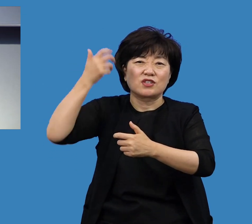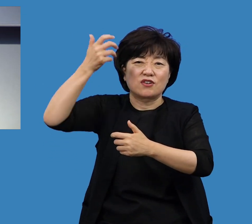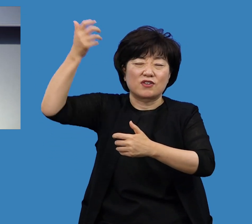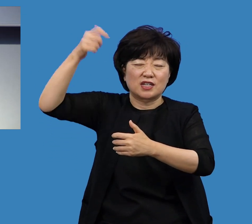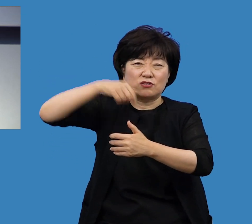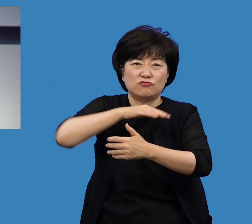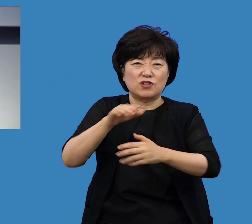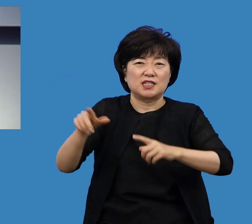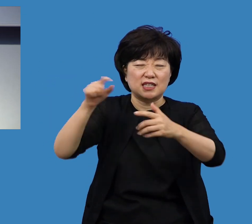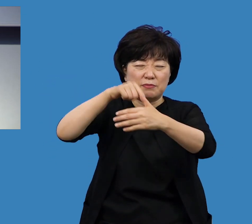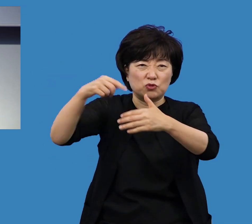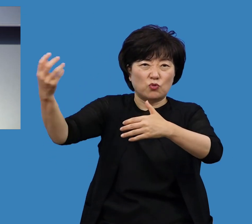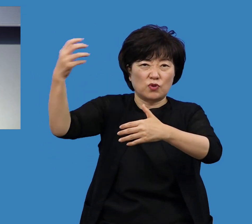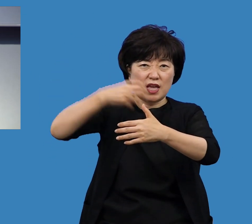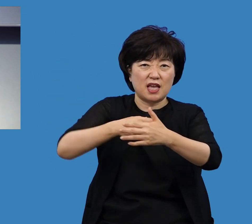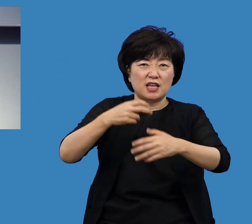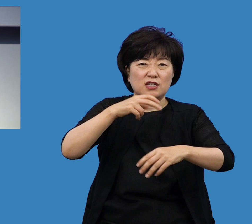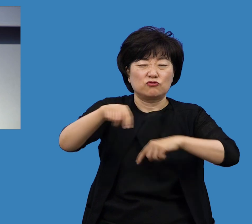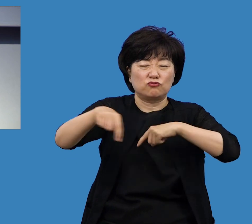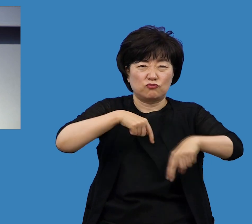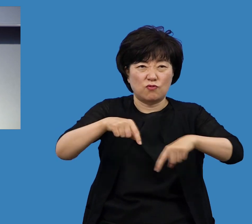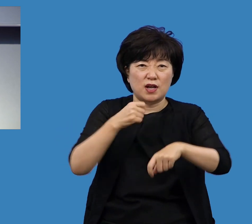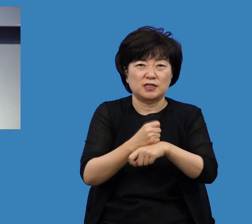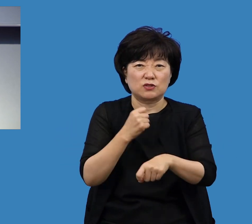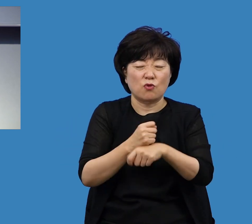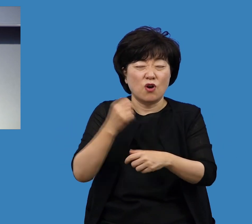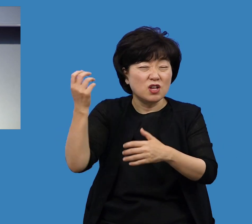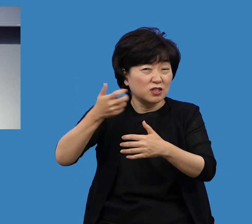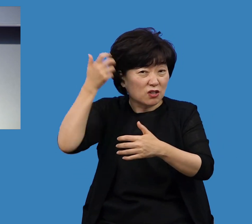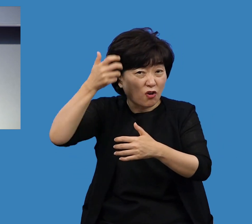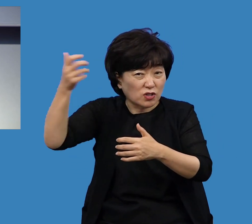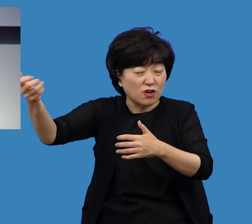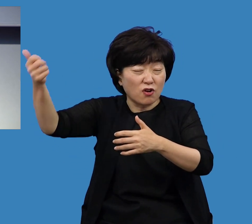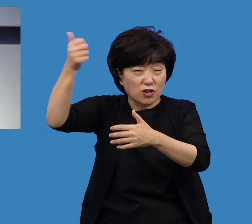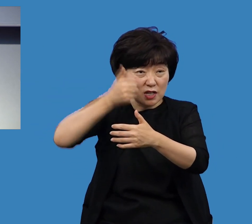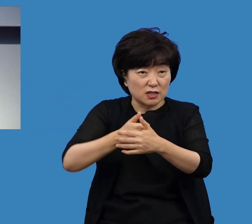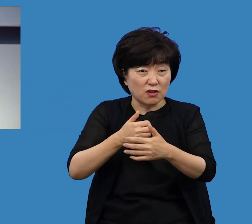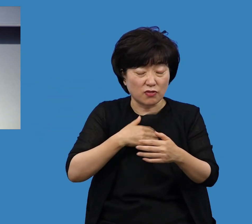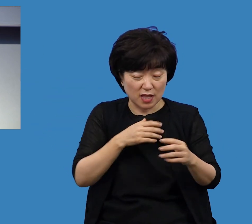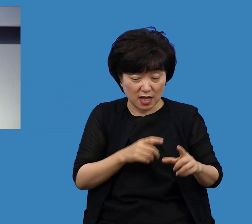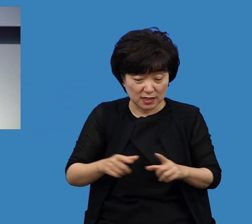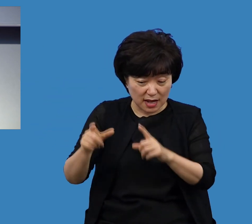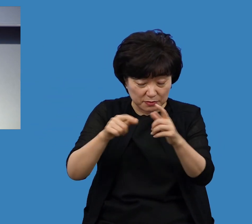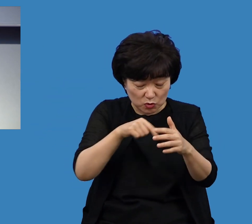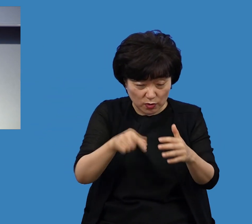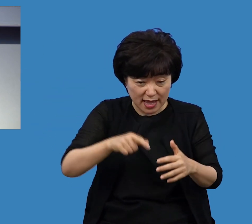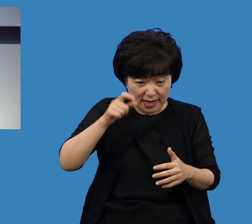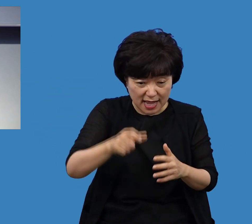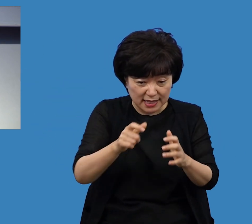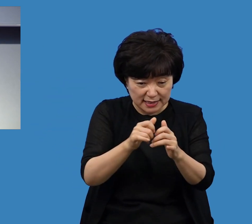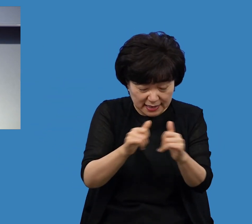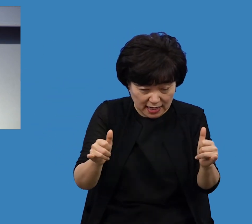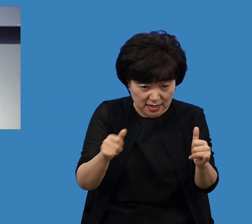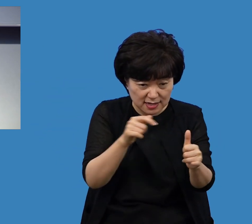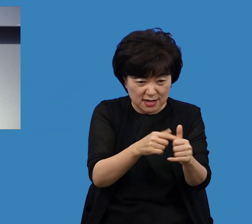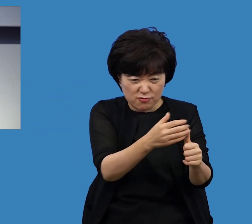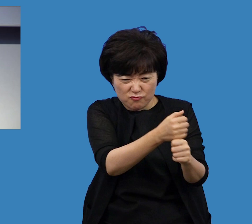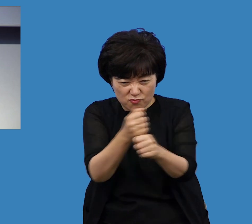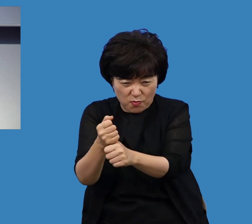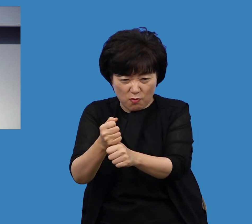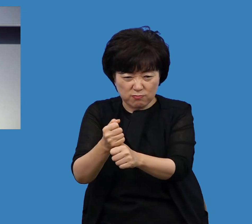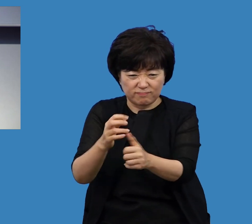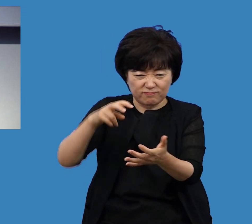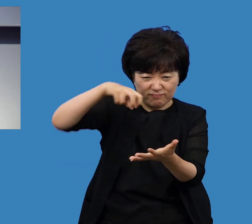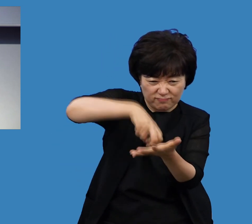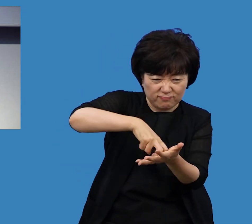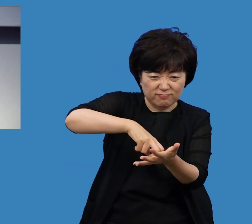삶을 지배하시고, 더 강한 자이신 성령께서 우리 안에 있는 강한 자를 결박하고 굴복시키시도록 하라는